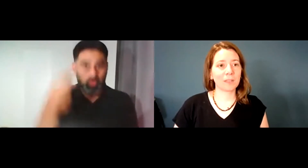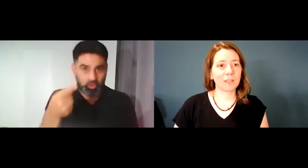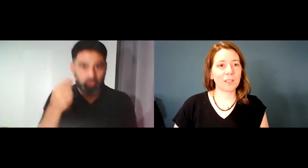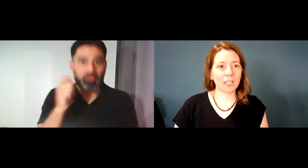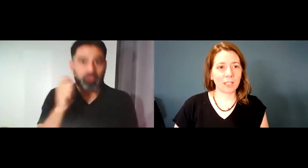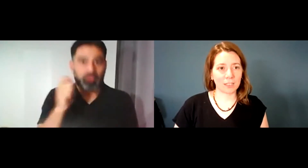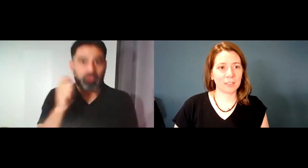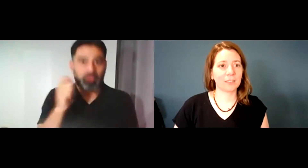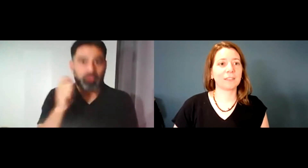Sí.